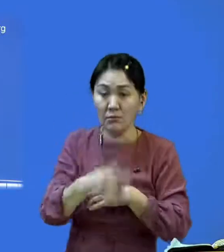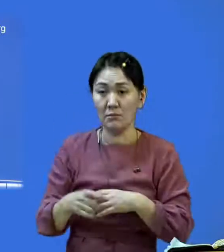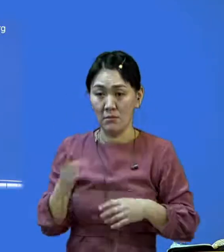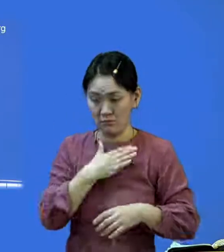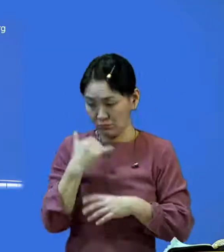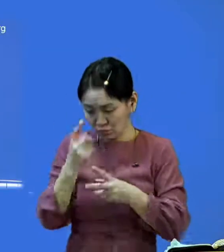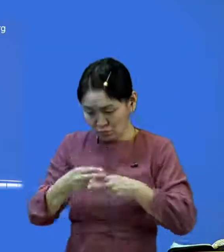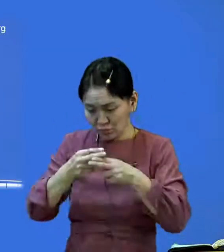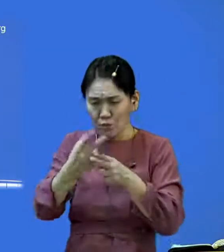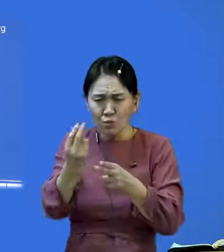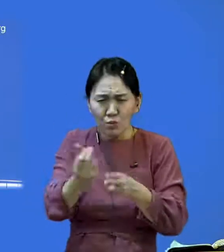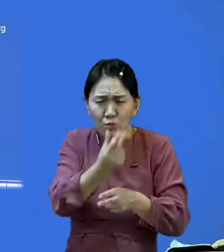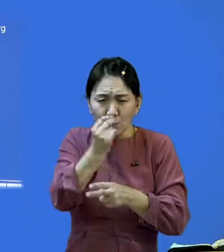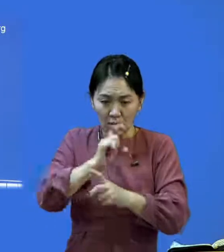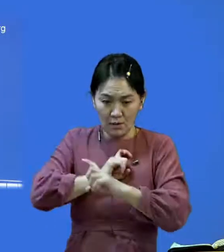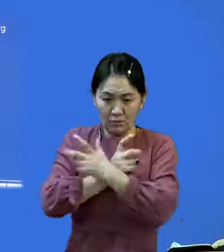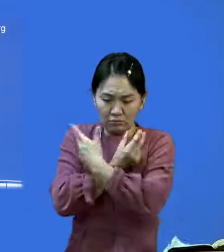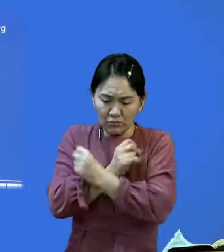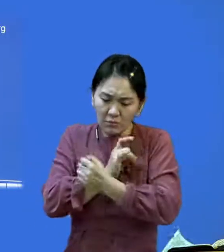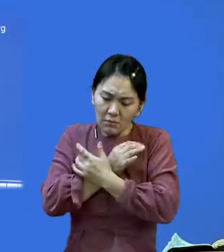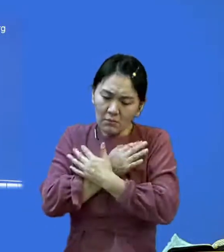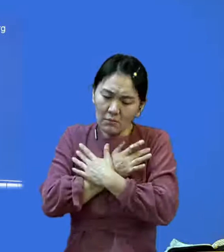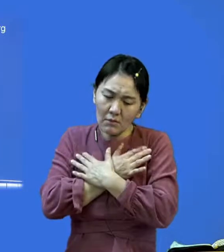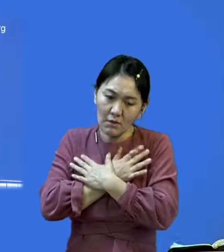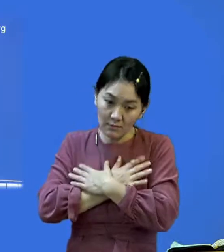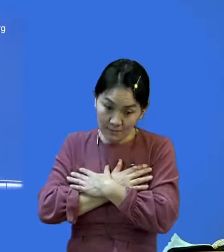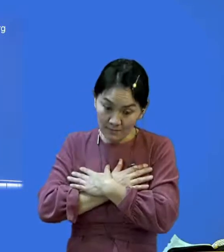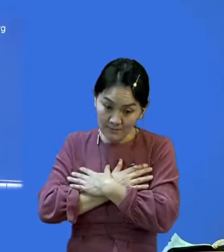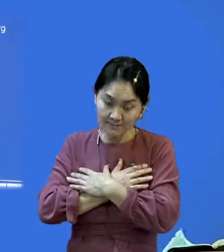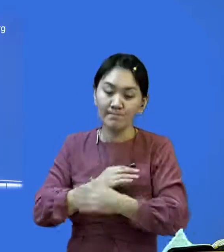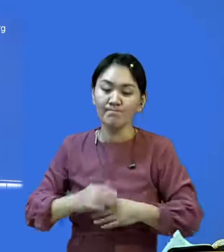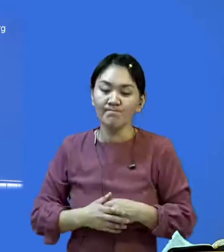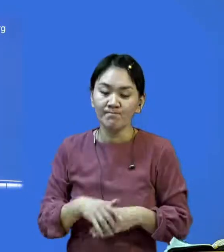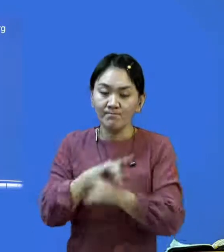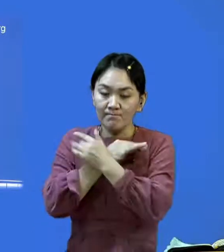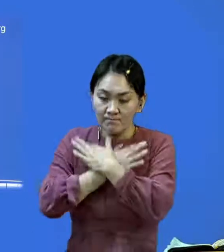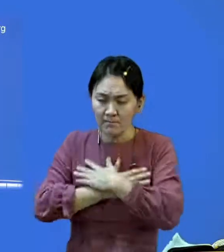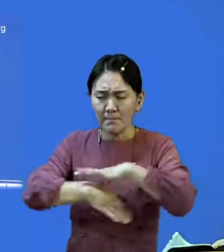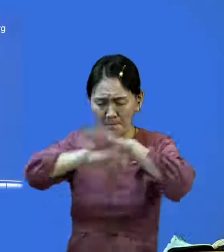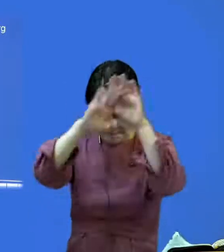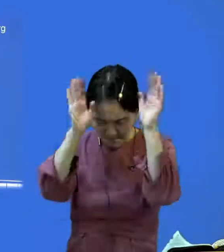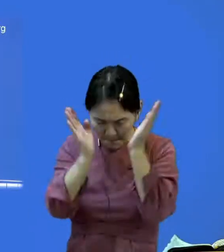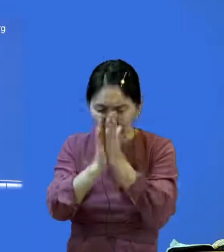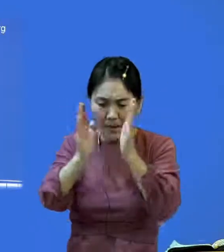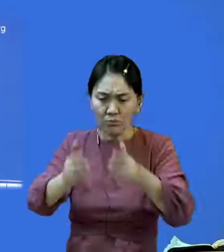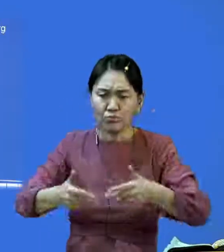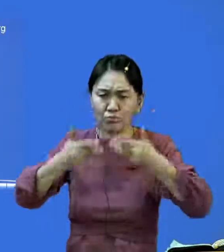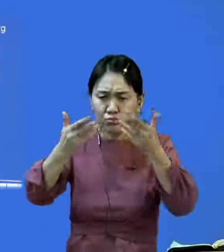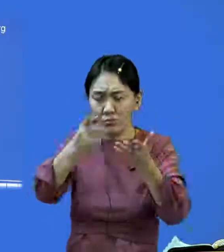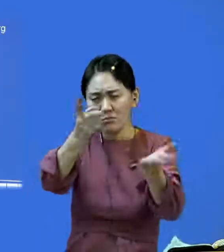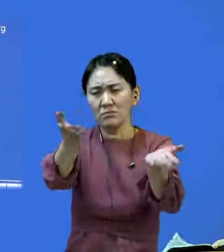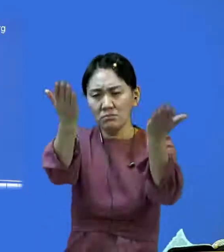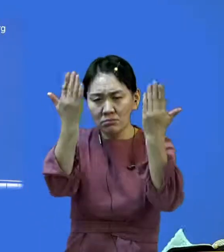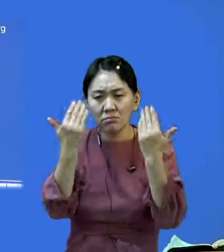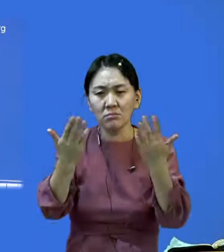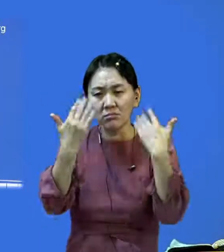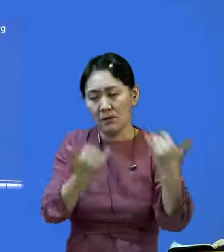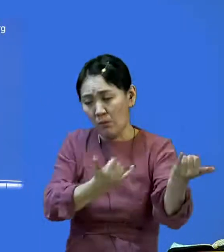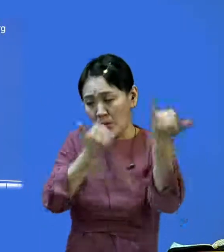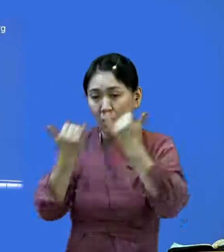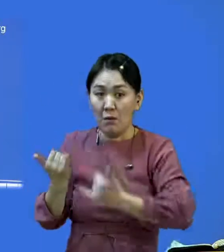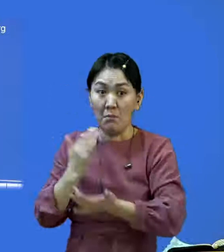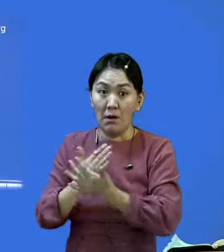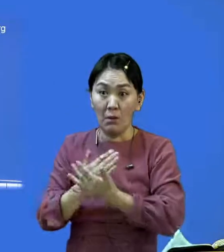жинхэнэ эрэгчлөө амралт амар тайвныг өгье химээ урж байна. Гэтэл